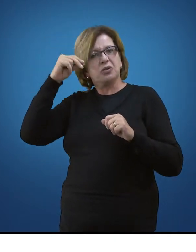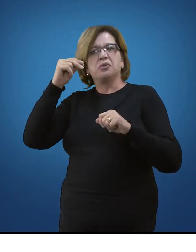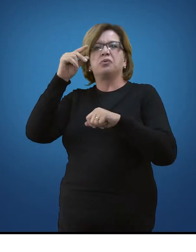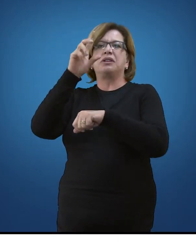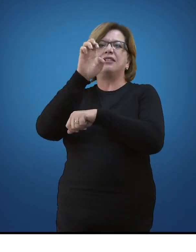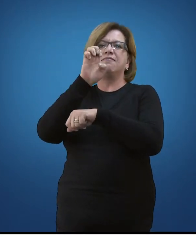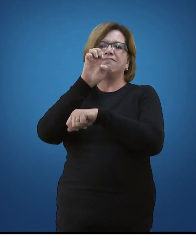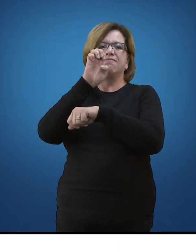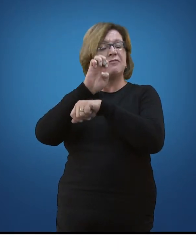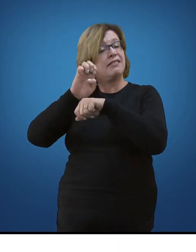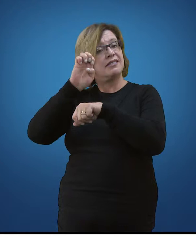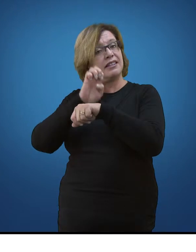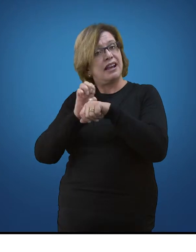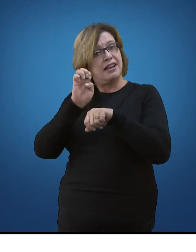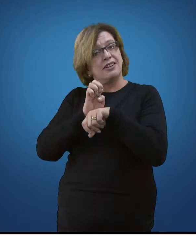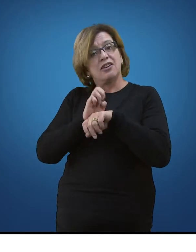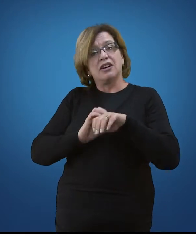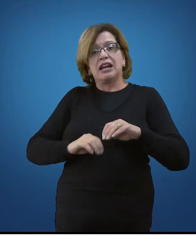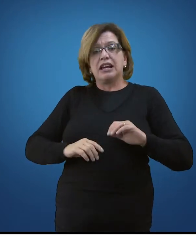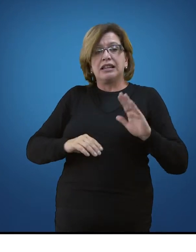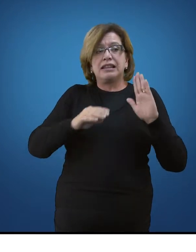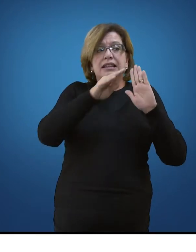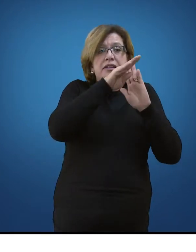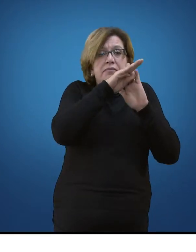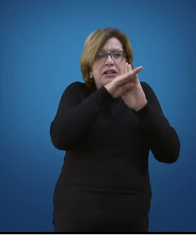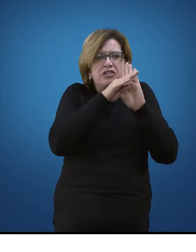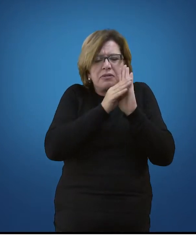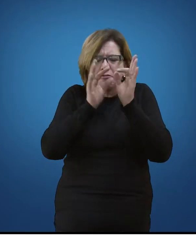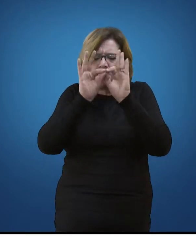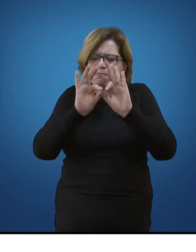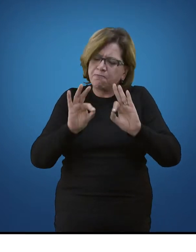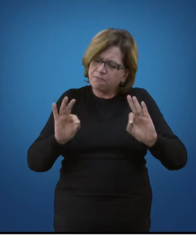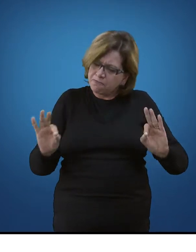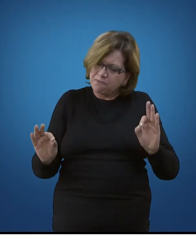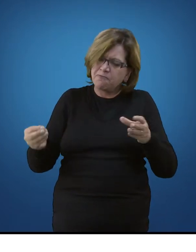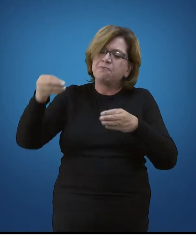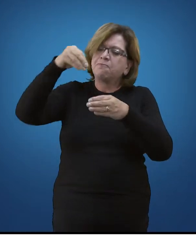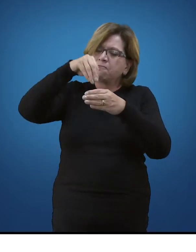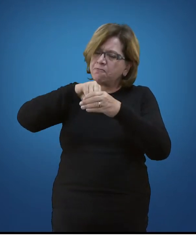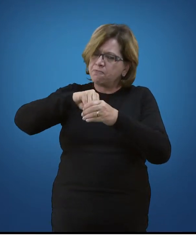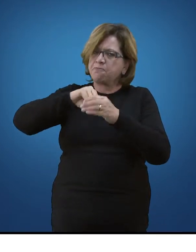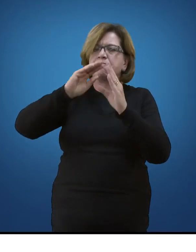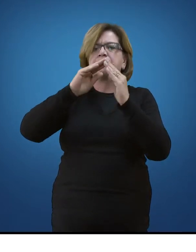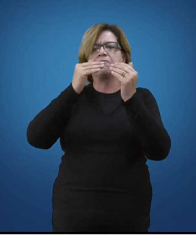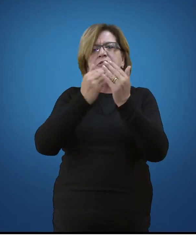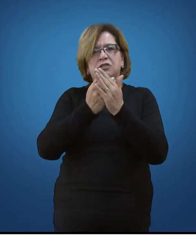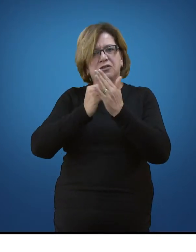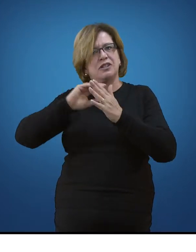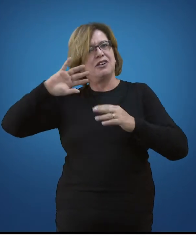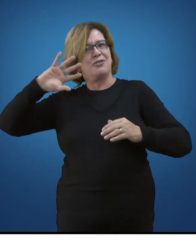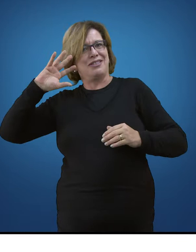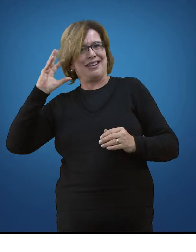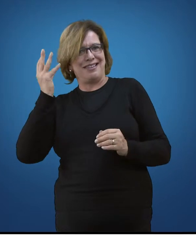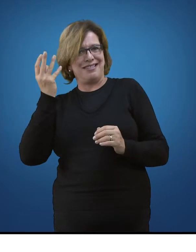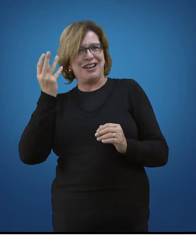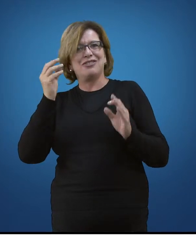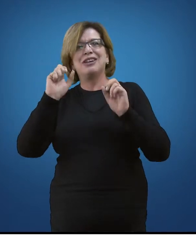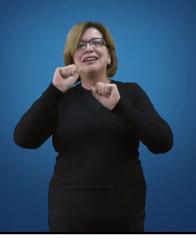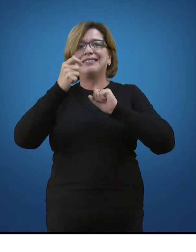O planejamento de pequenas obras é realizado dentro da escola. O planejamento e